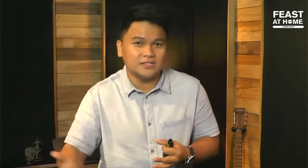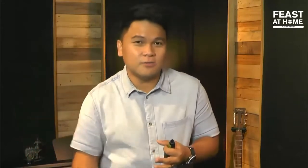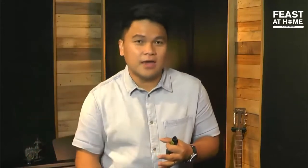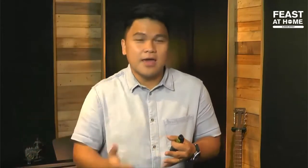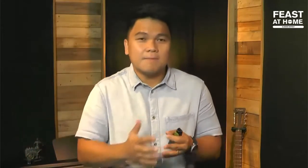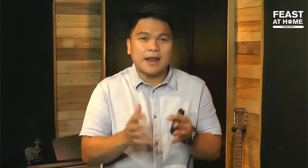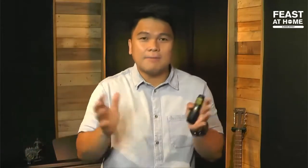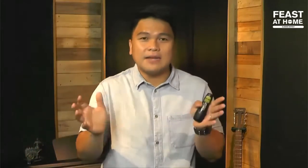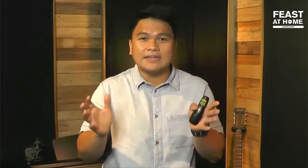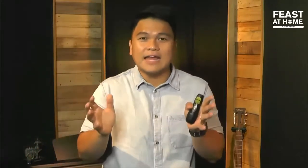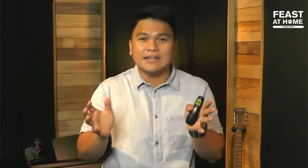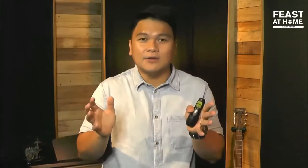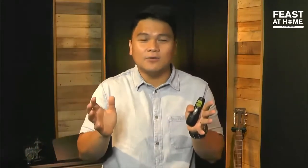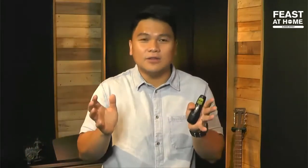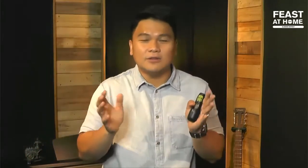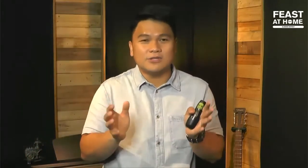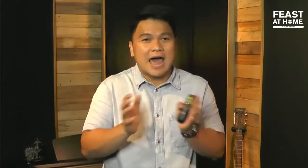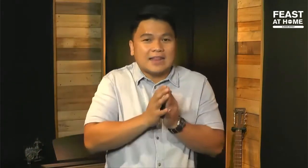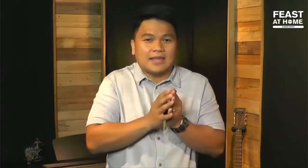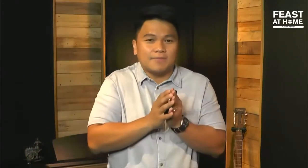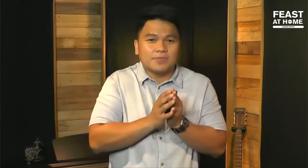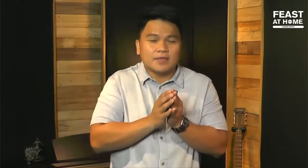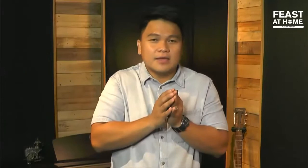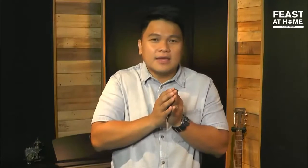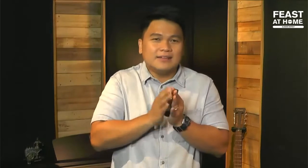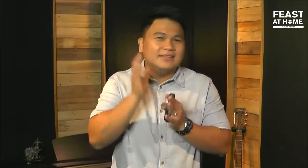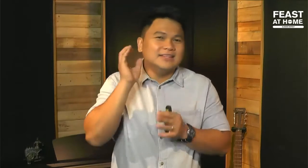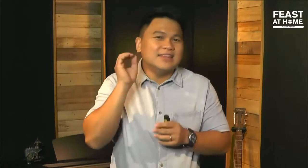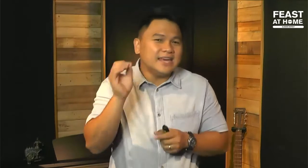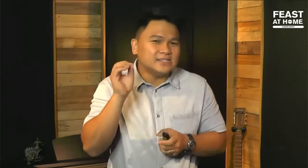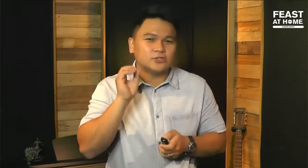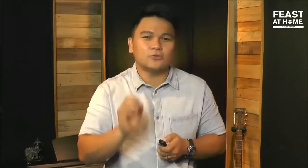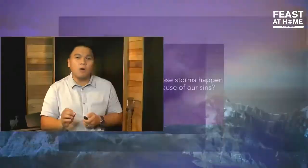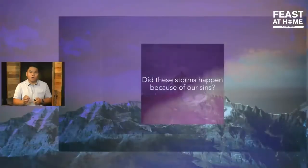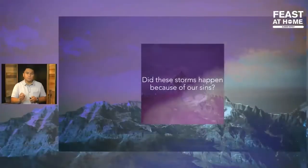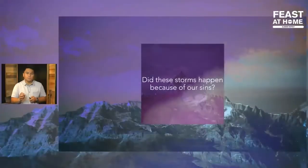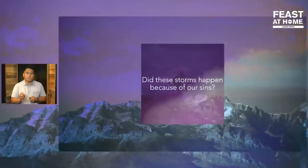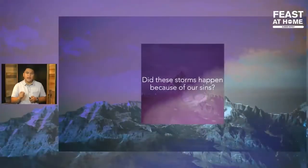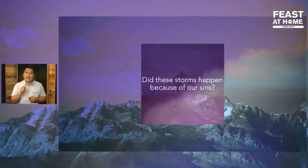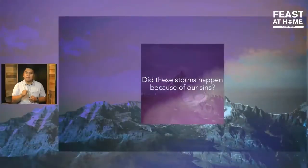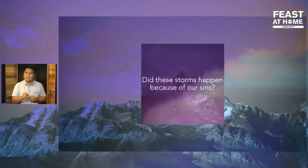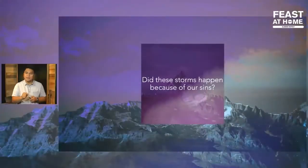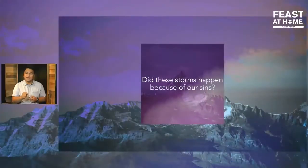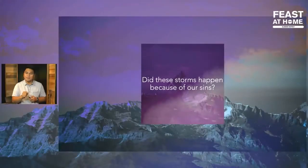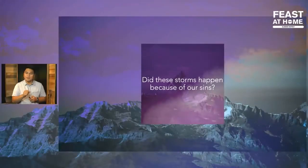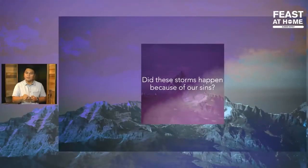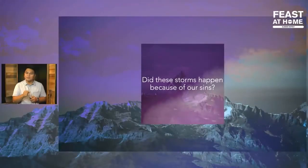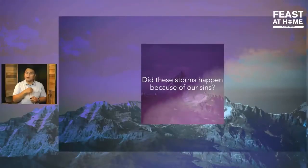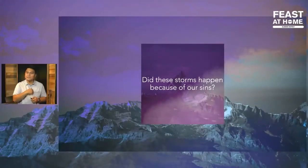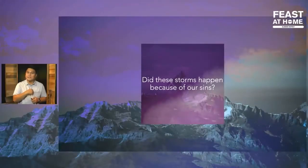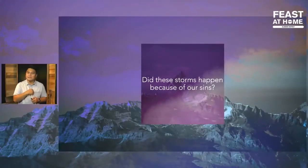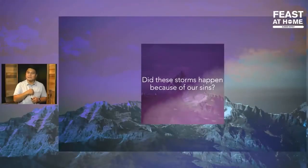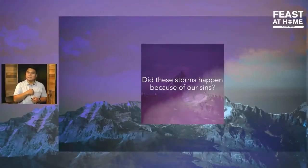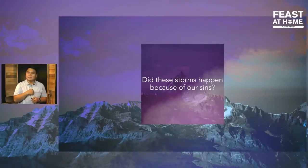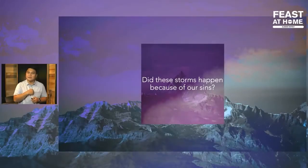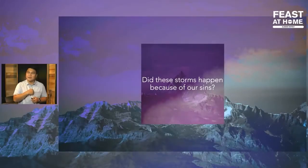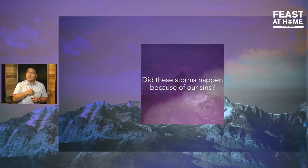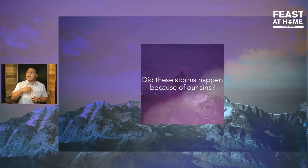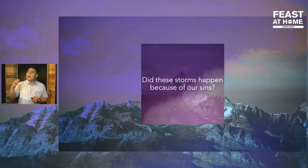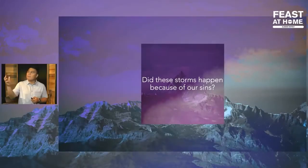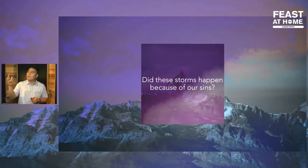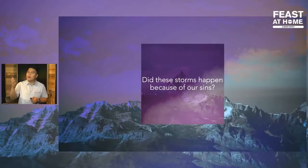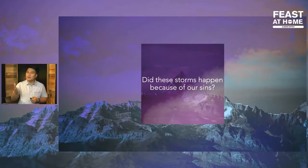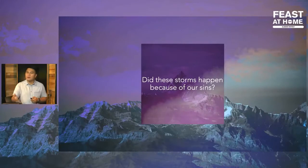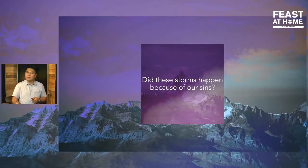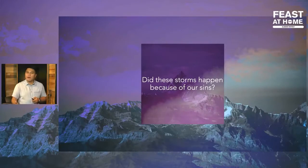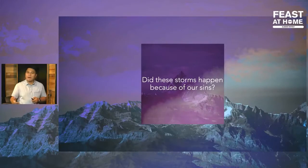think this way. Maraming nagtatanong nito sa atin, did these storms happen because of our sins?